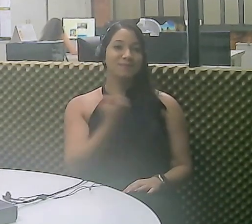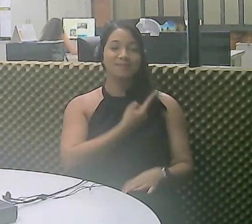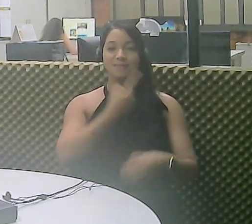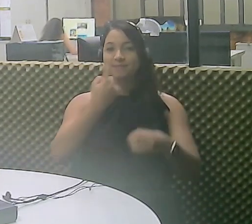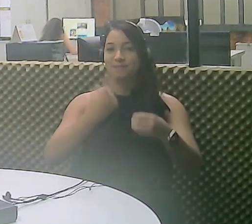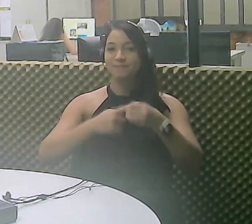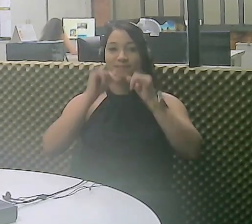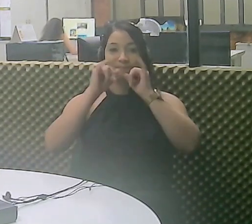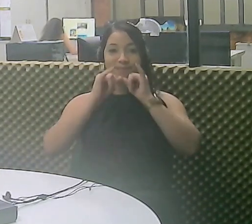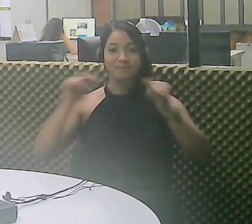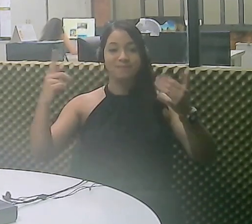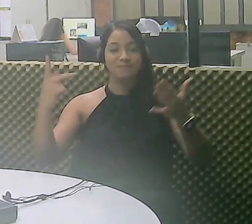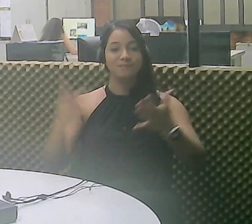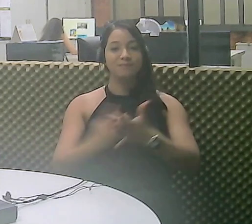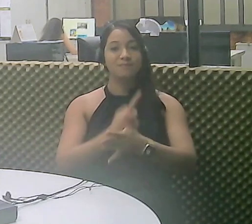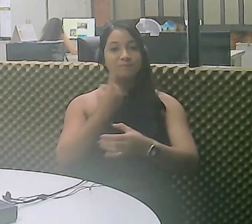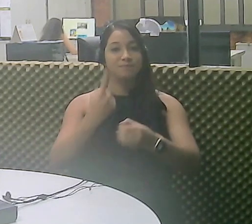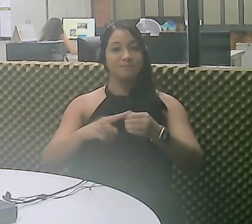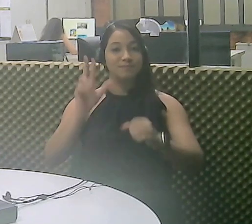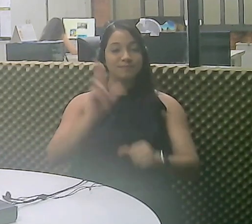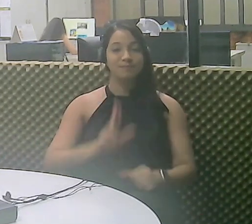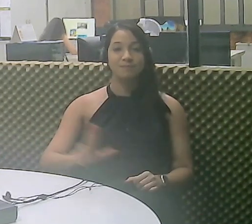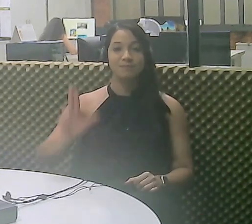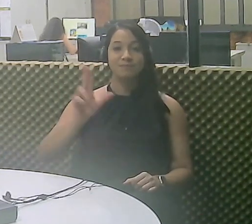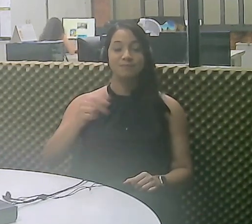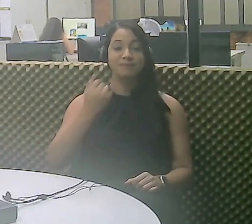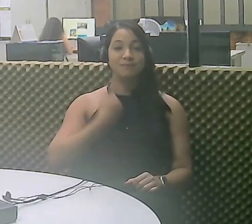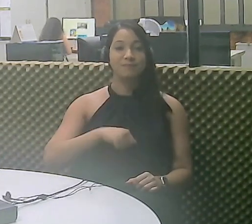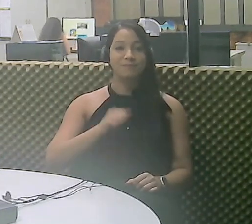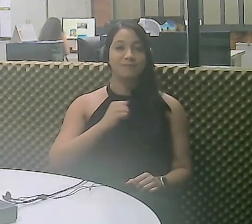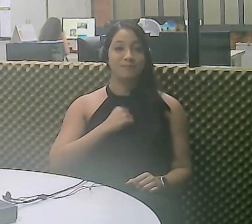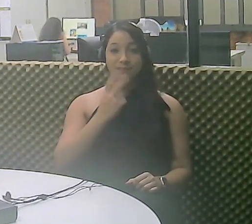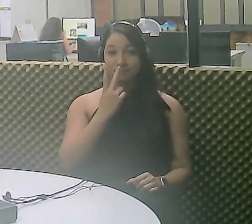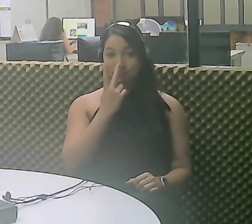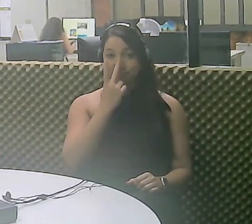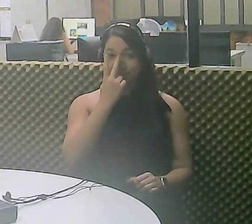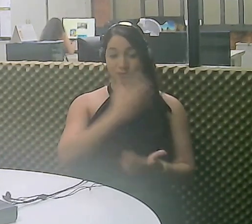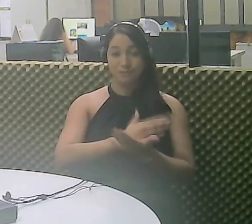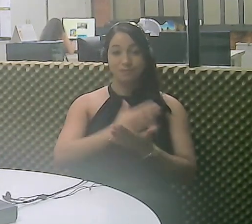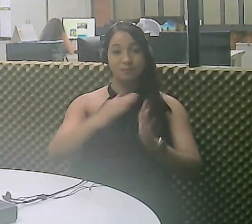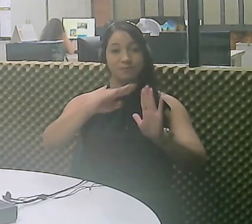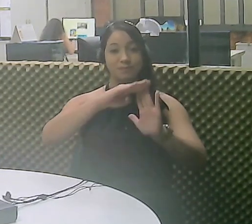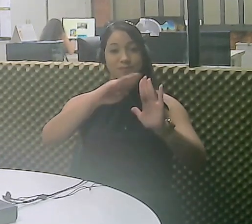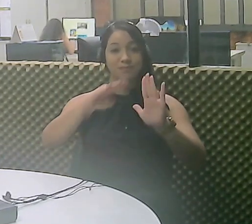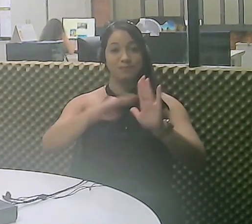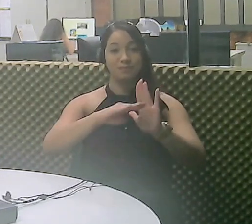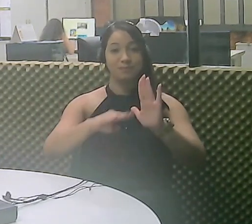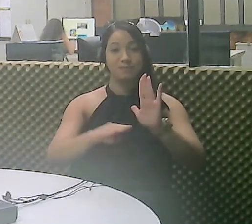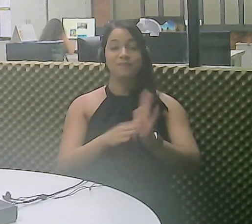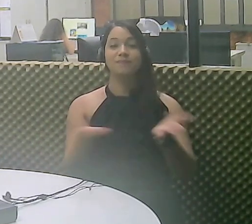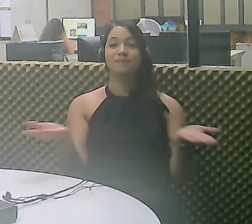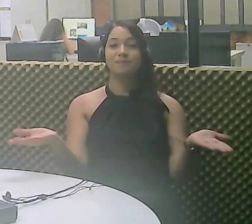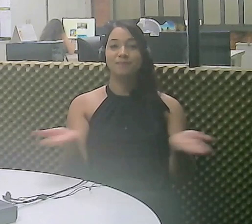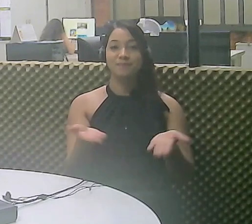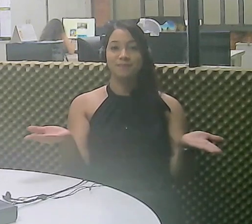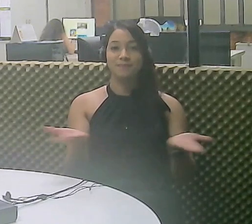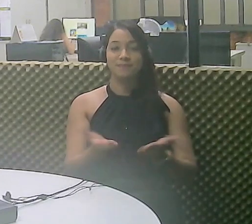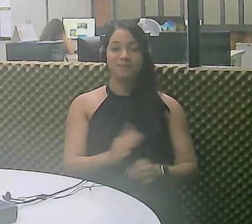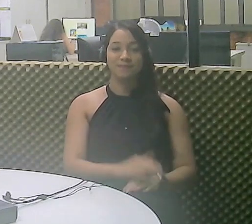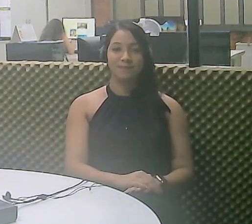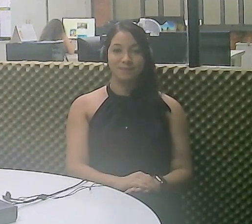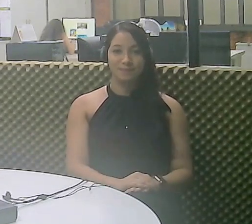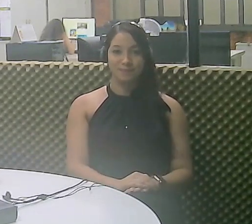com o boletim de notícias sobre o que de fato acontece em Uberlândia. Eu sou Vanessa Gianotti e começamos com os destaques da edição de